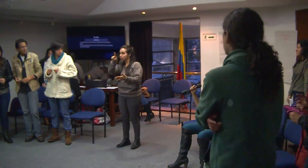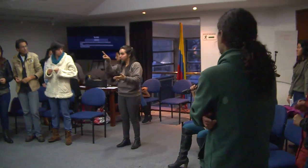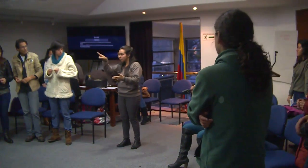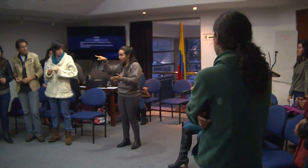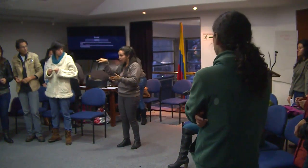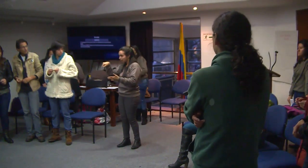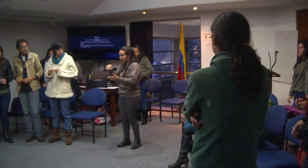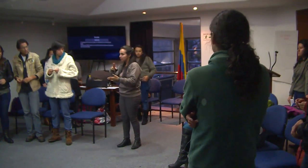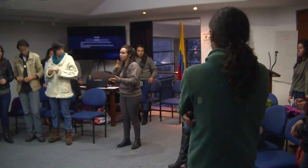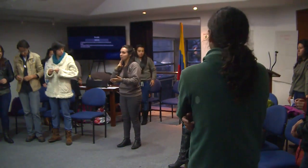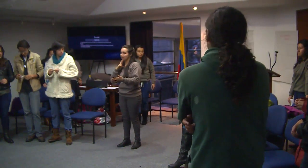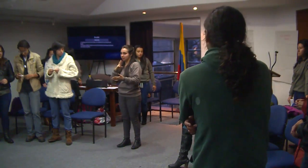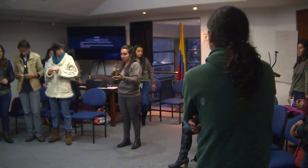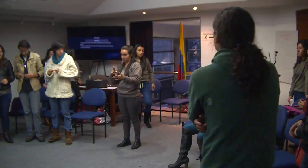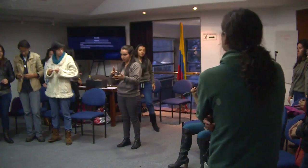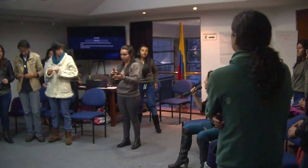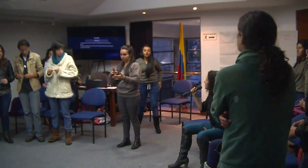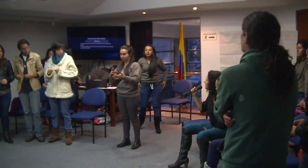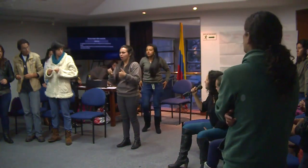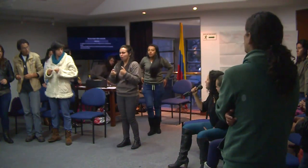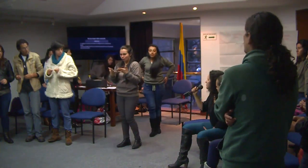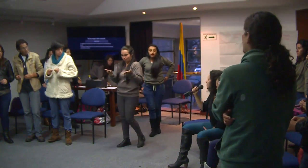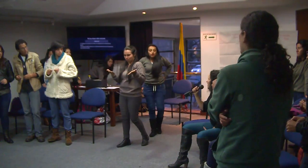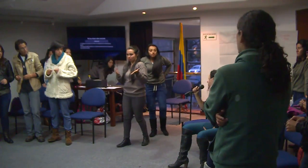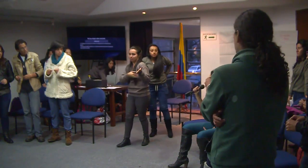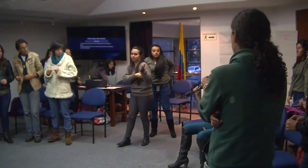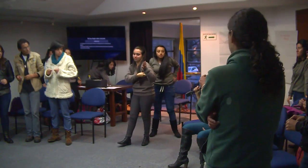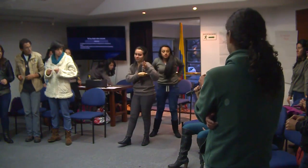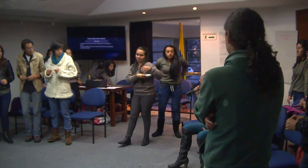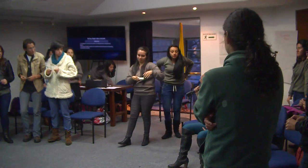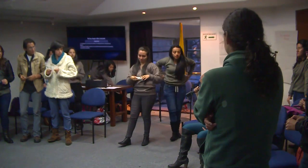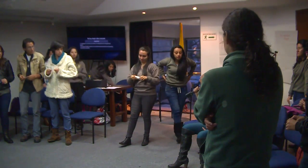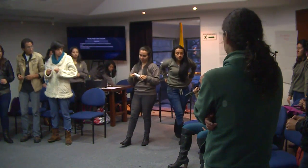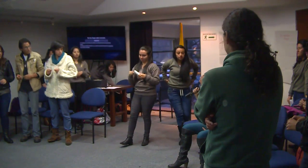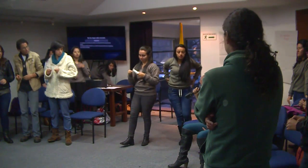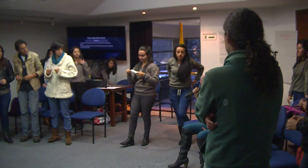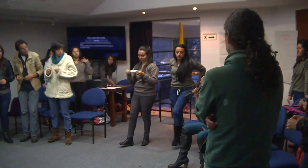Cada uno leerá las preguntas y dará la respuesta.